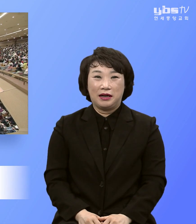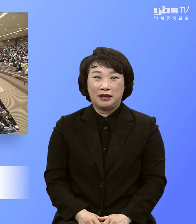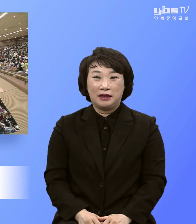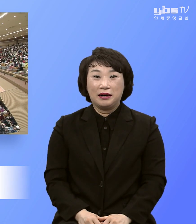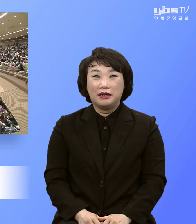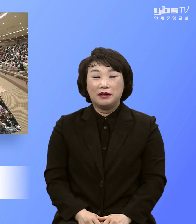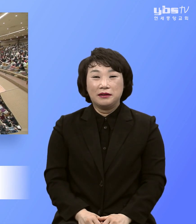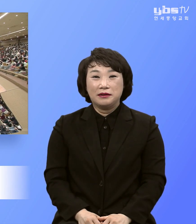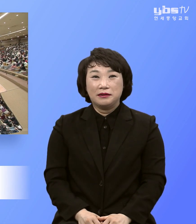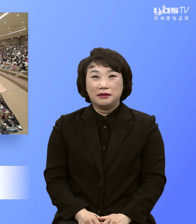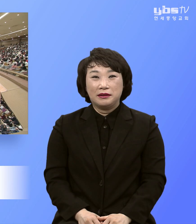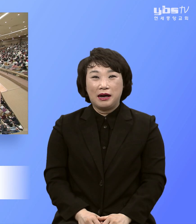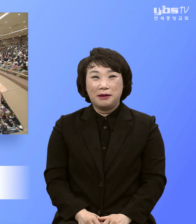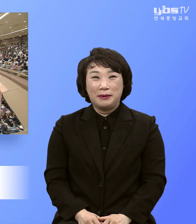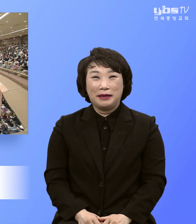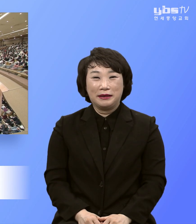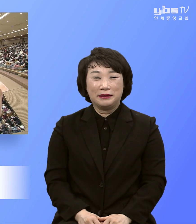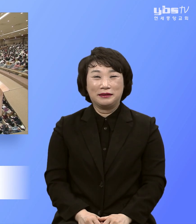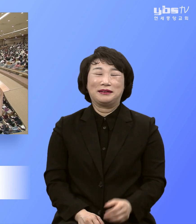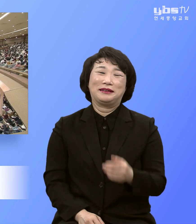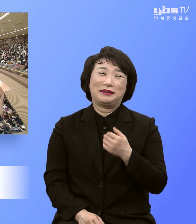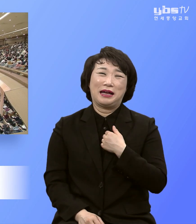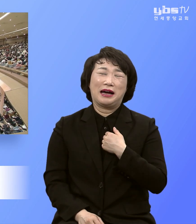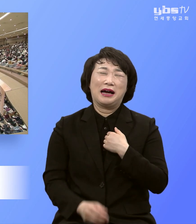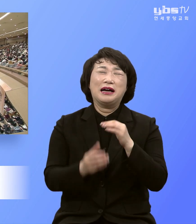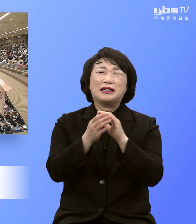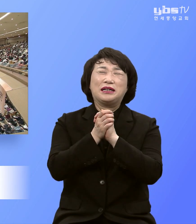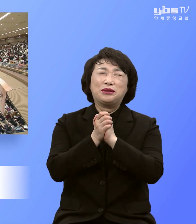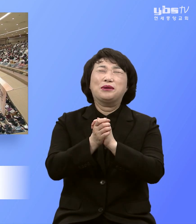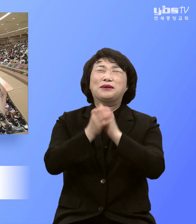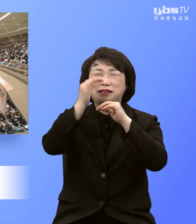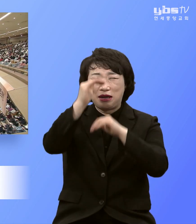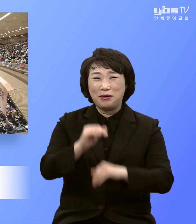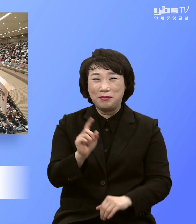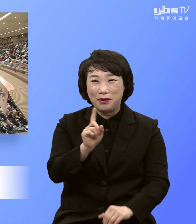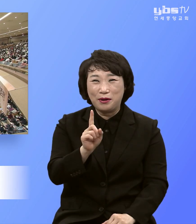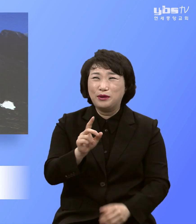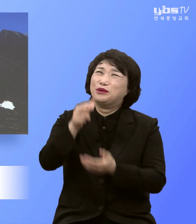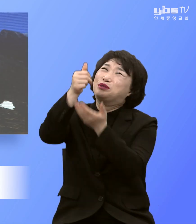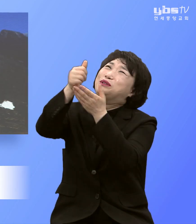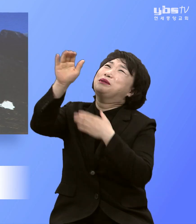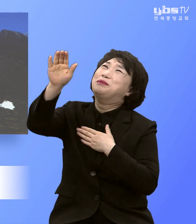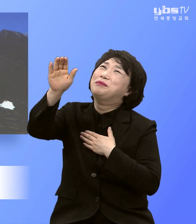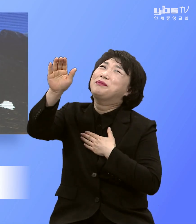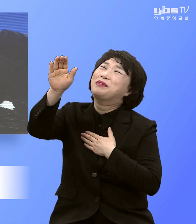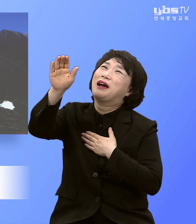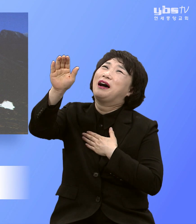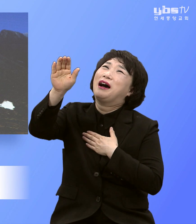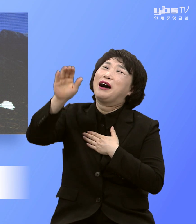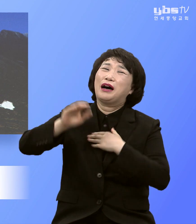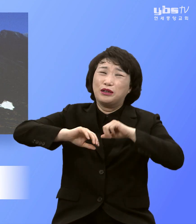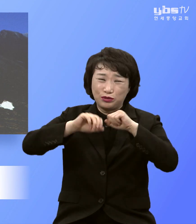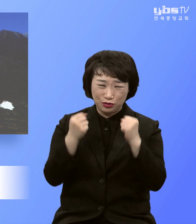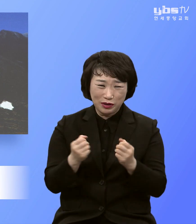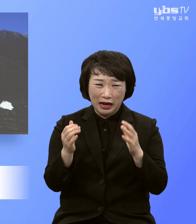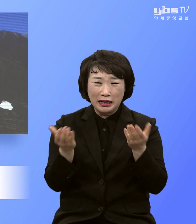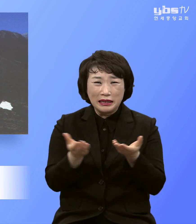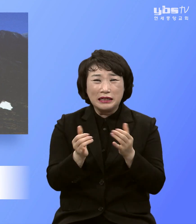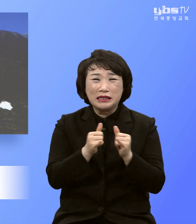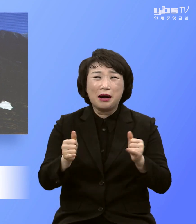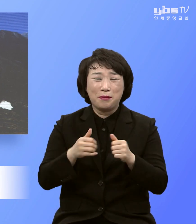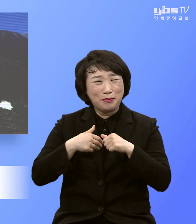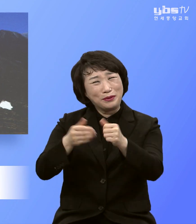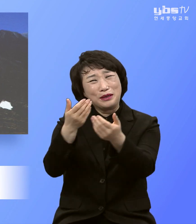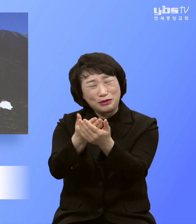예. 그래서 제가 그런 기도를 했잖아요. 주님, 저에게 순종할 일꾼을